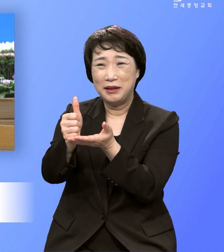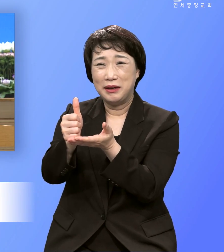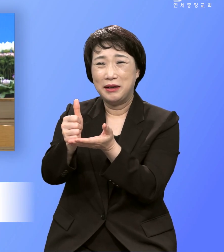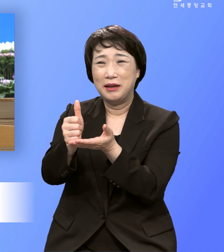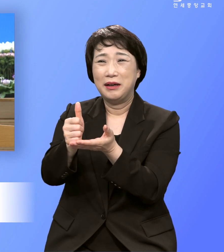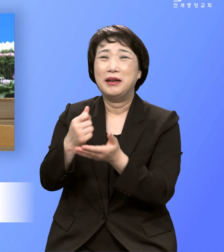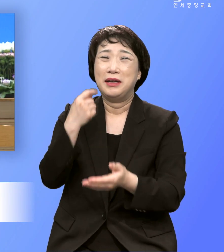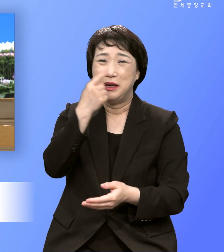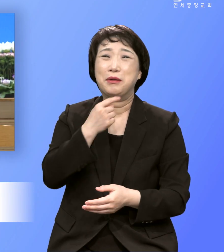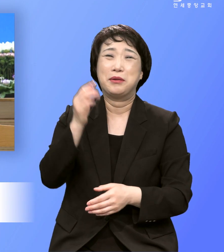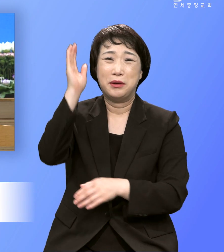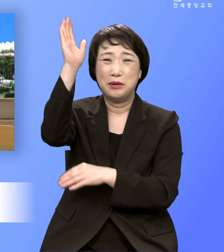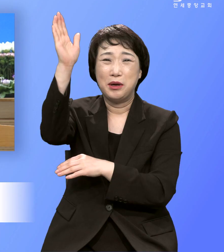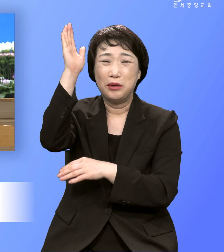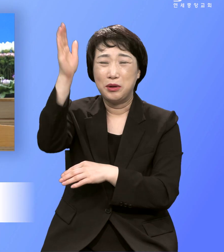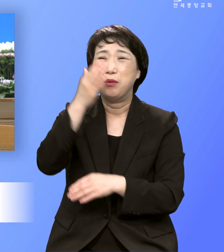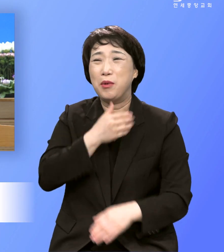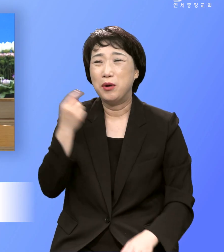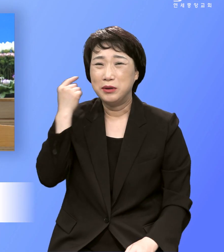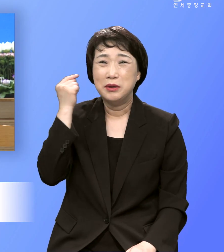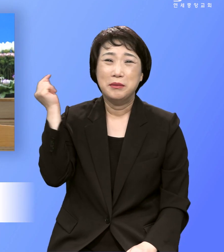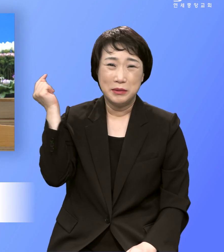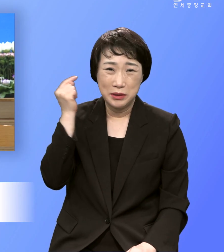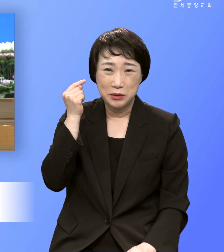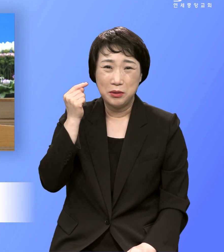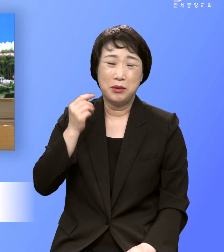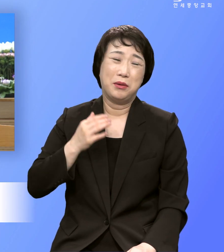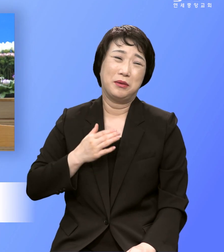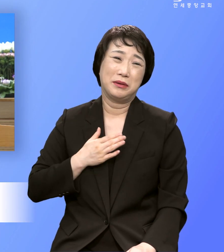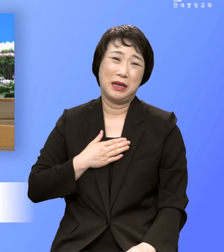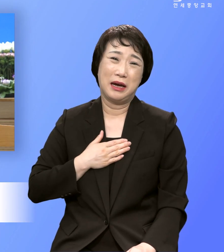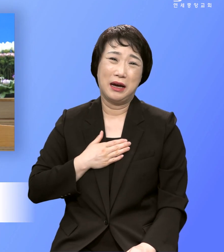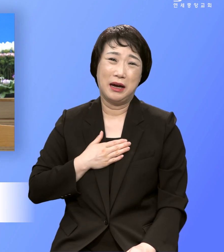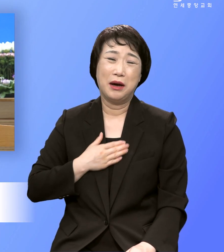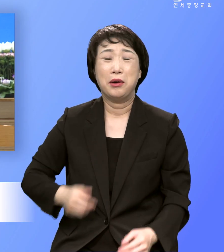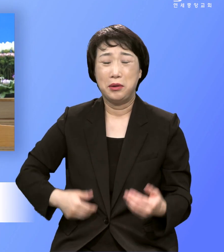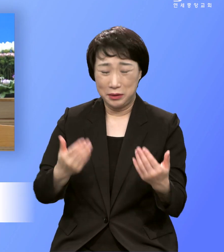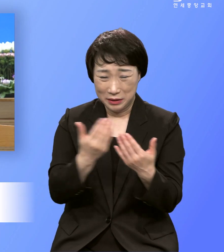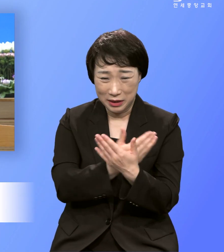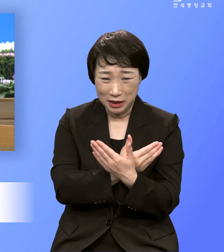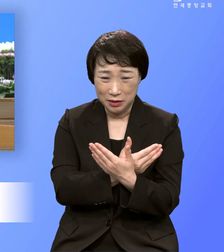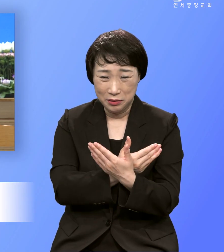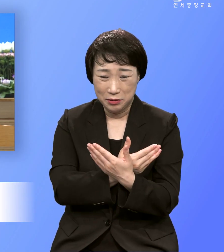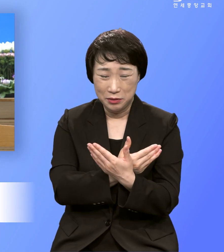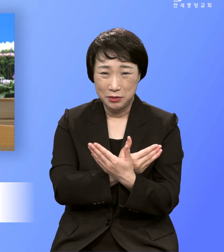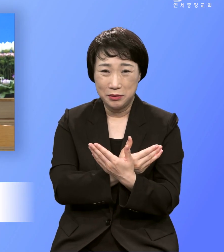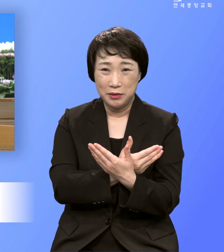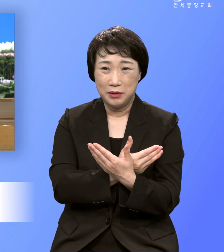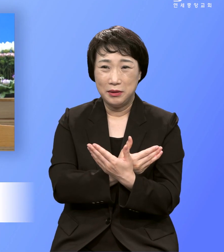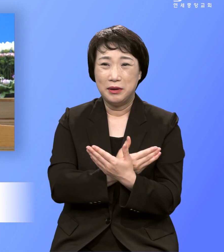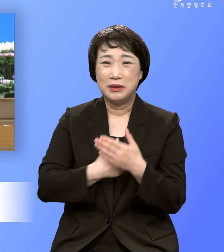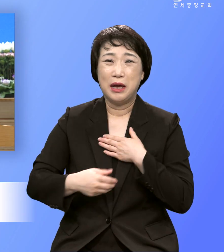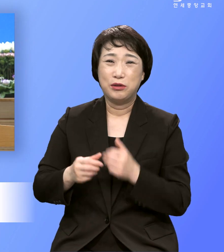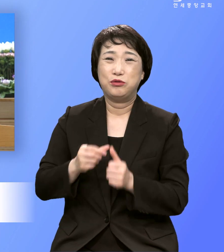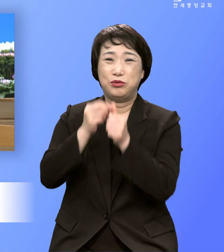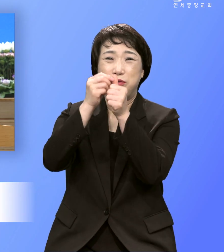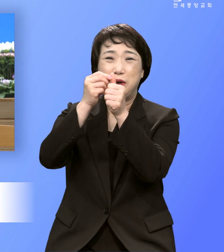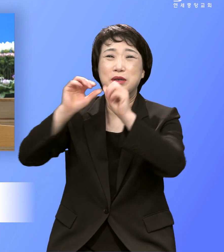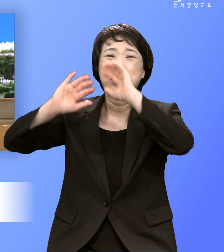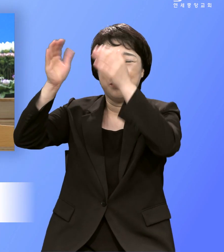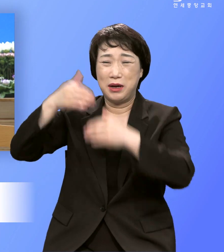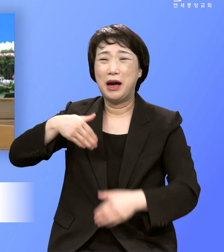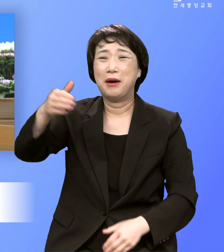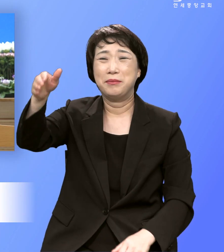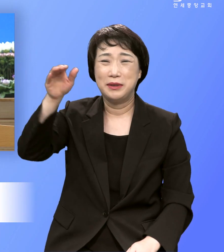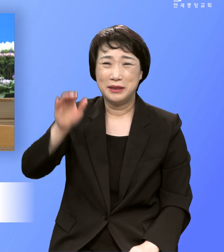입에서 나오는 복음 듣고 내가 회개하고 내가 구원받고 천국 가.